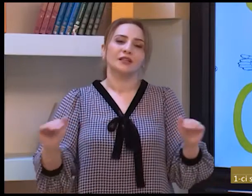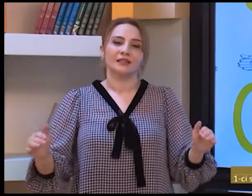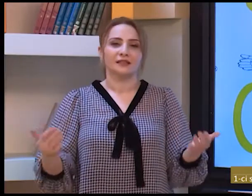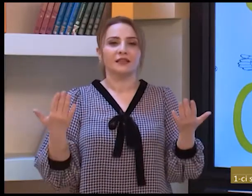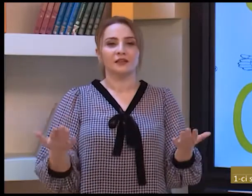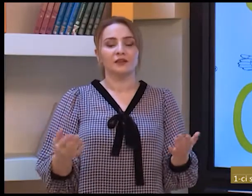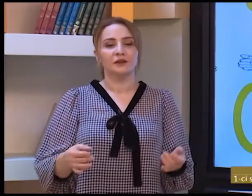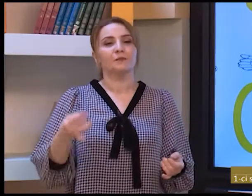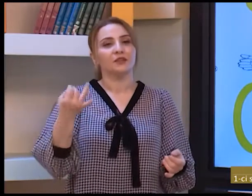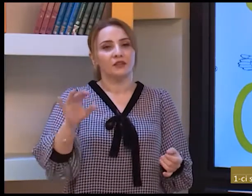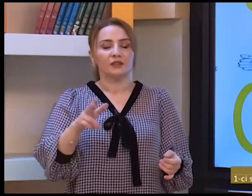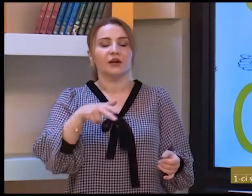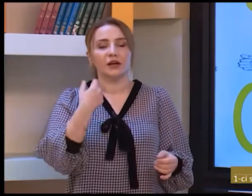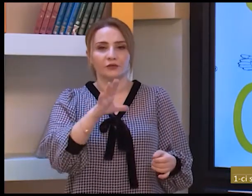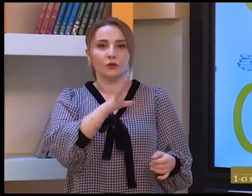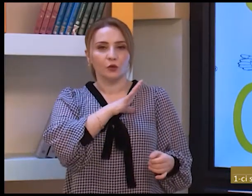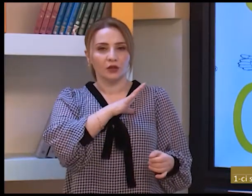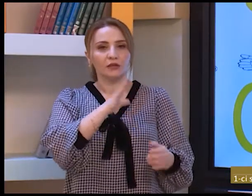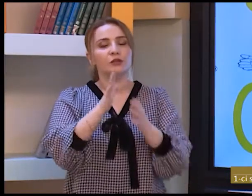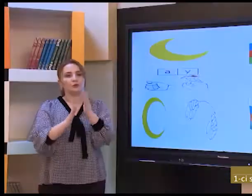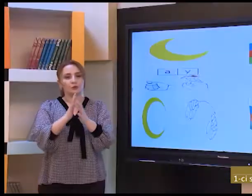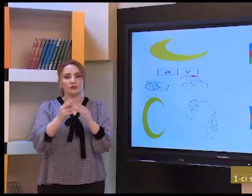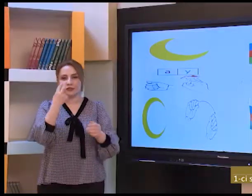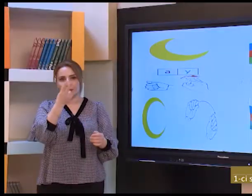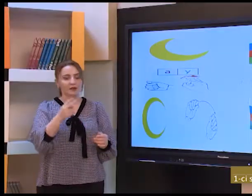Uşaqlar, indi y hərfi olan sözlərə baxaq.